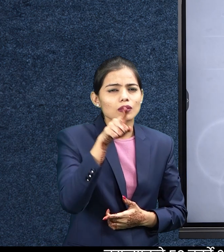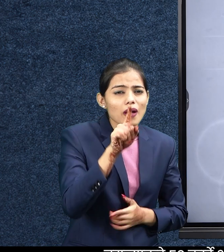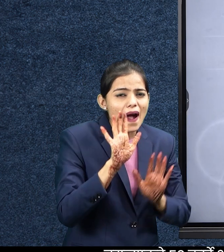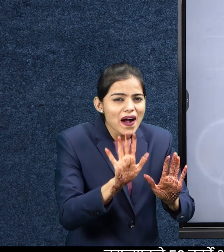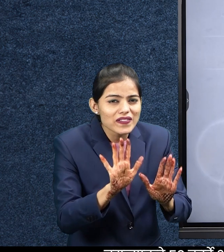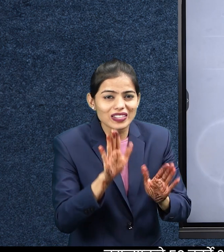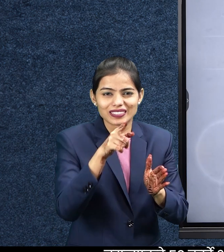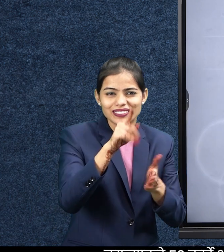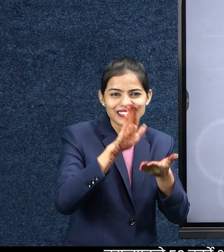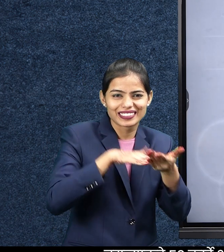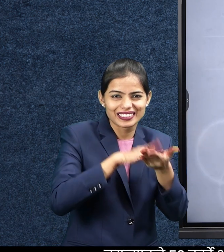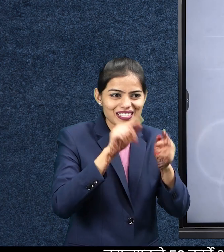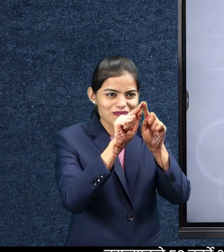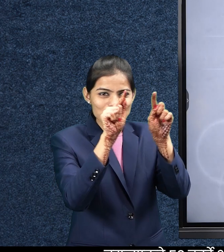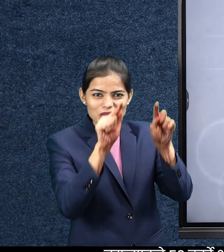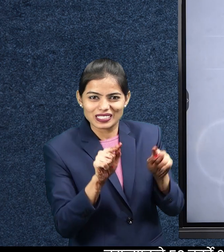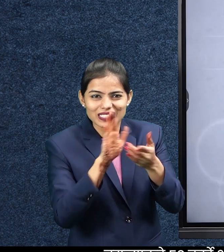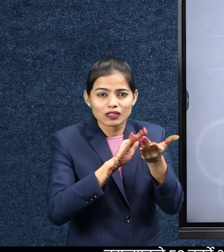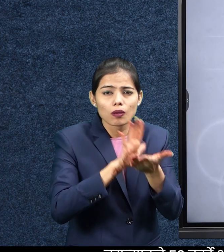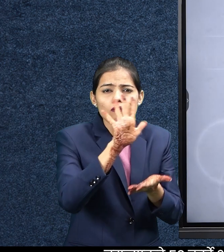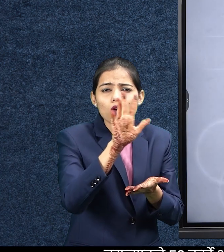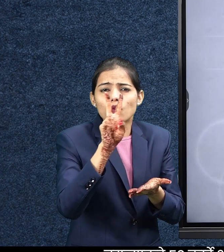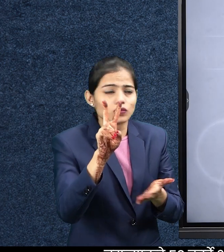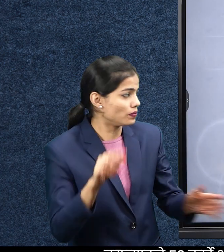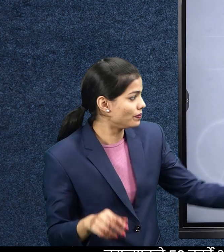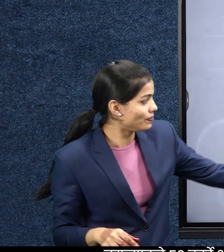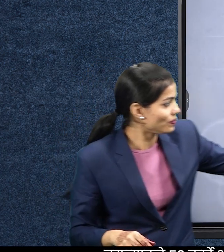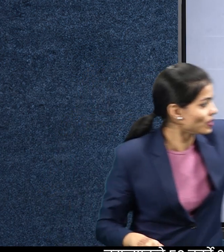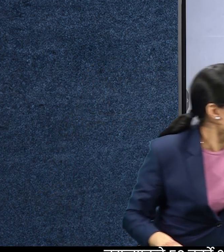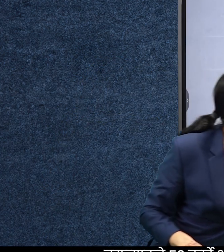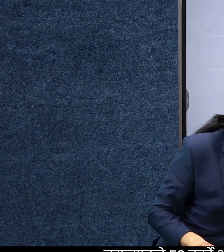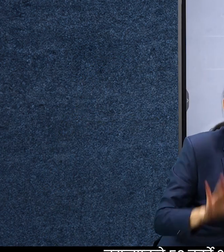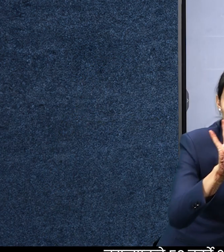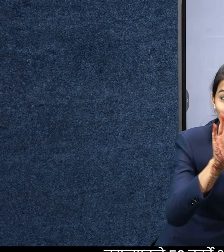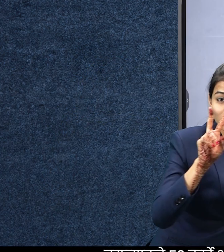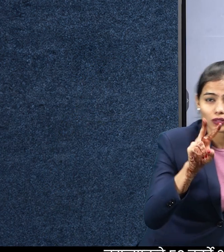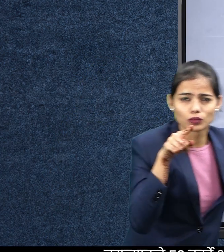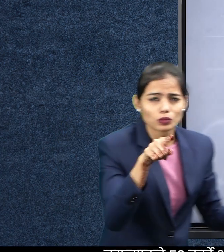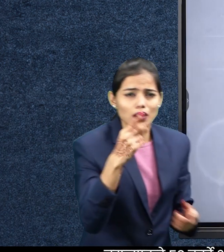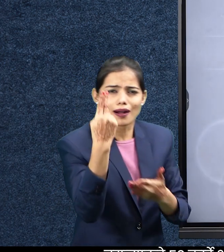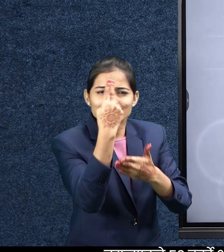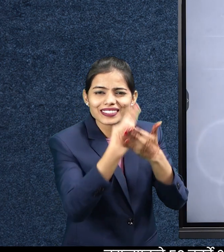तुमच्याकडे 52 कार्ड आहेत. तुम्ही एक कार्ड काढा आणि त्याचा एस ऑफ हुकूम. आता